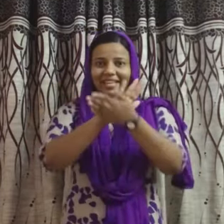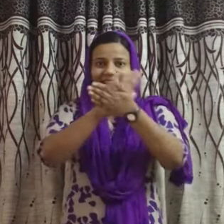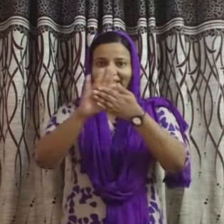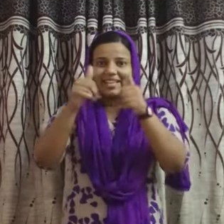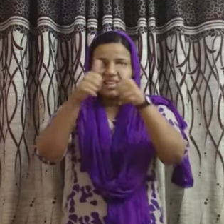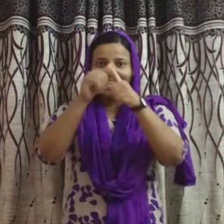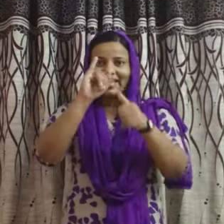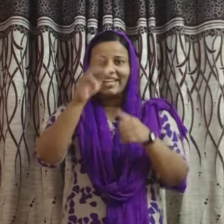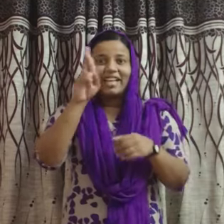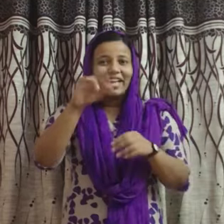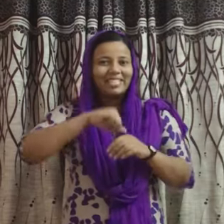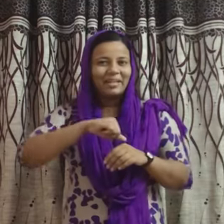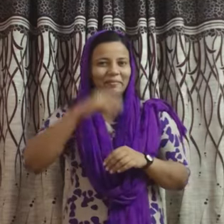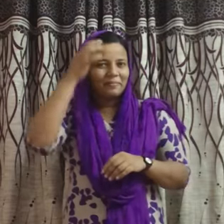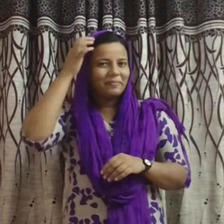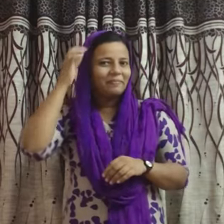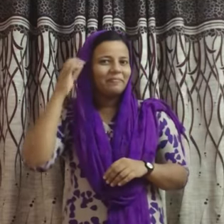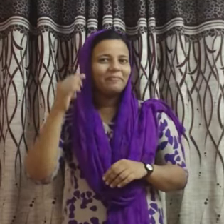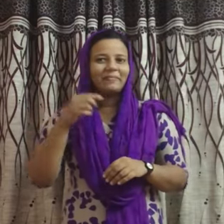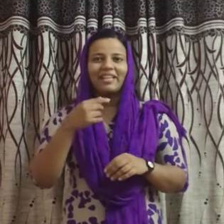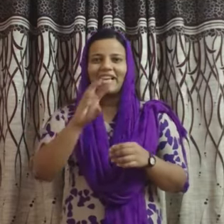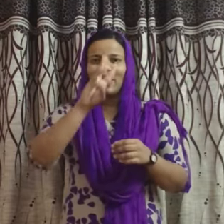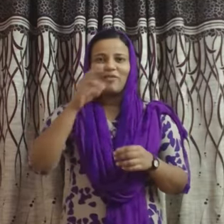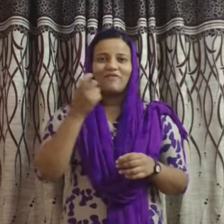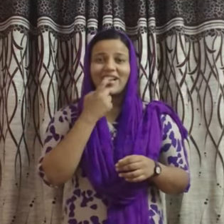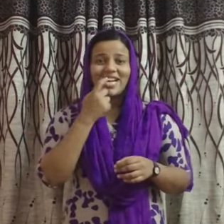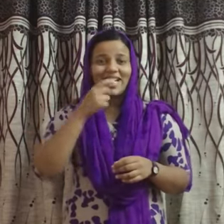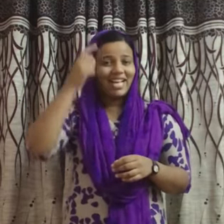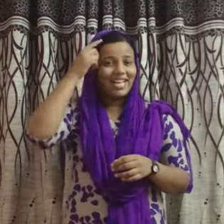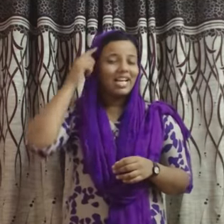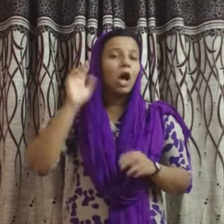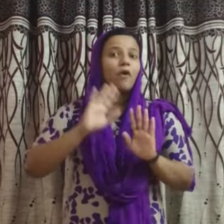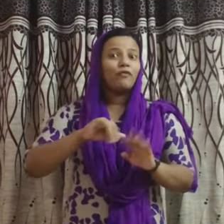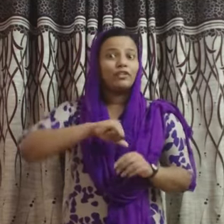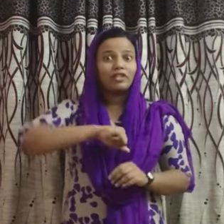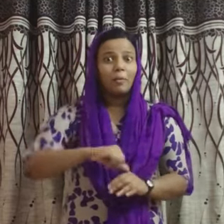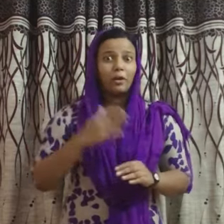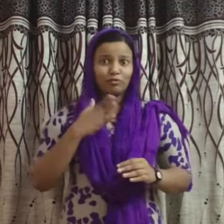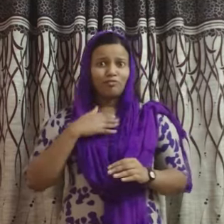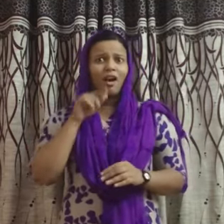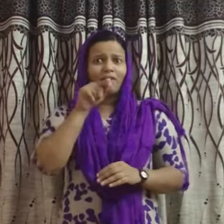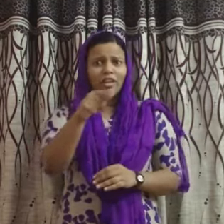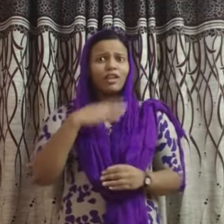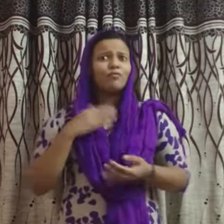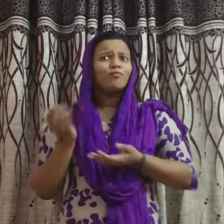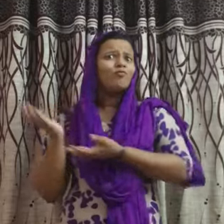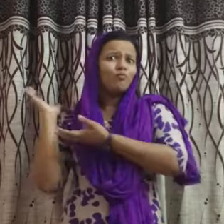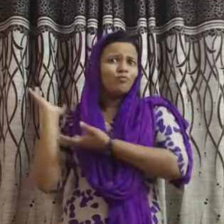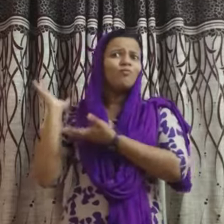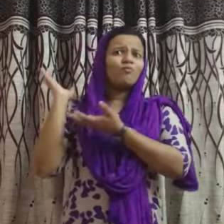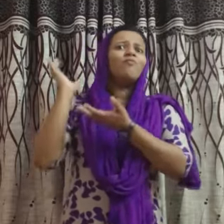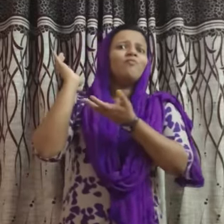ഞാൻ നിങ്ങളെ ക്യാരി ചെയ്യുമെന്നാണ് പറഞ്ഞ്. ഞാൻ നിങ്ങളെ ക്യാരി ചെയ്യും. ആമേൻ, ആമേൻ. ഐ വിൽ ക്യാരി യു. ഞാൻ നിങ്ങളെ ചുമന്നുകൊണ്ട് നടക്കും.